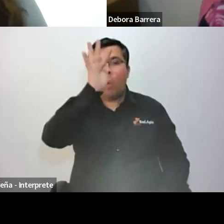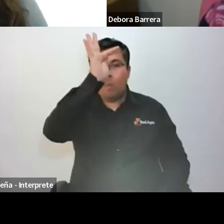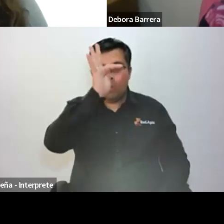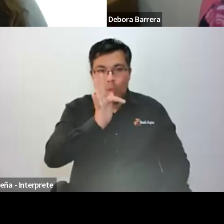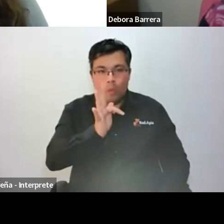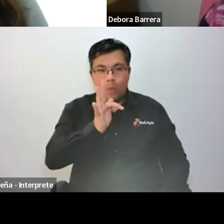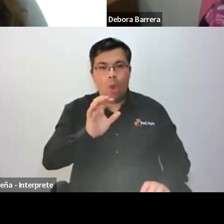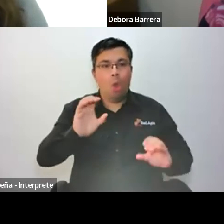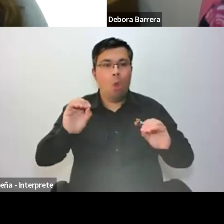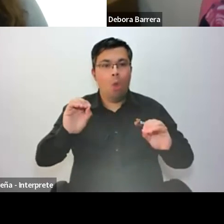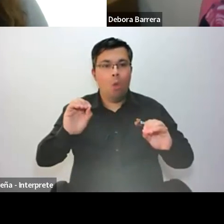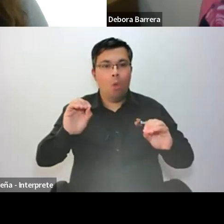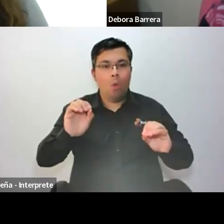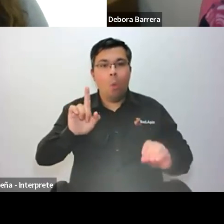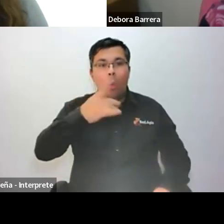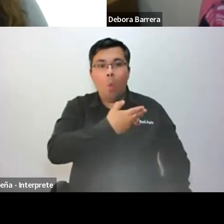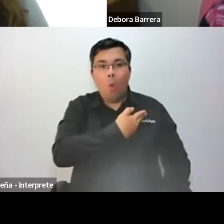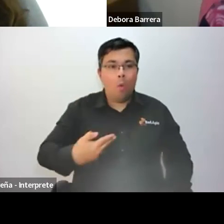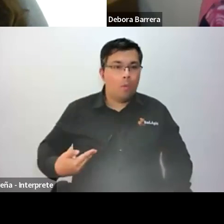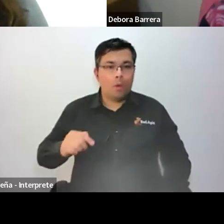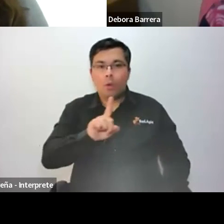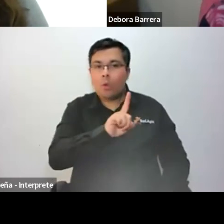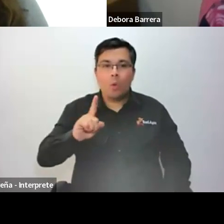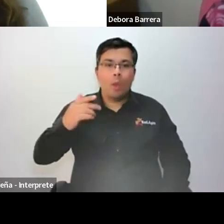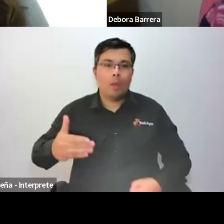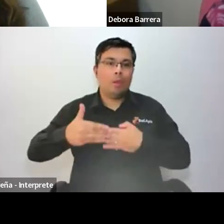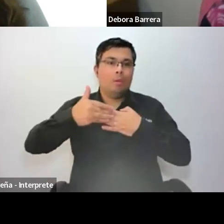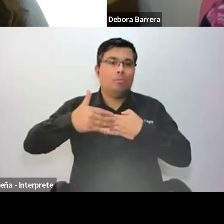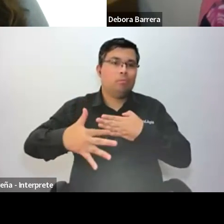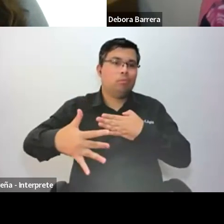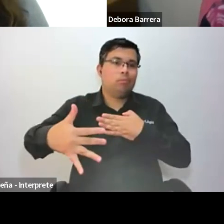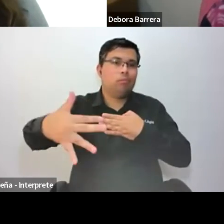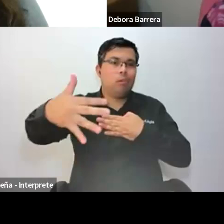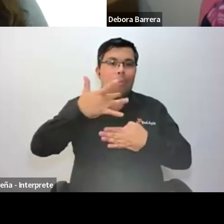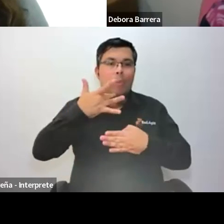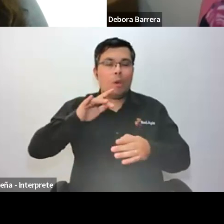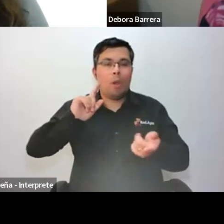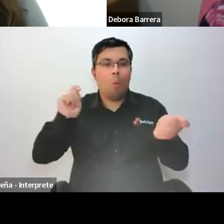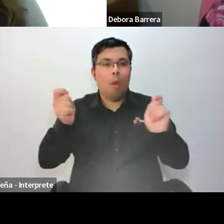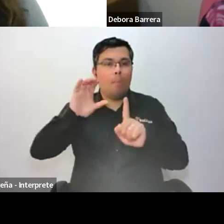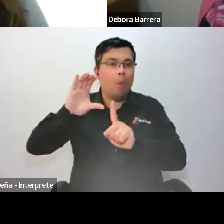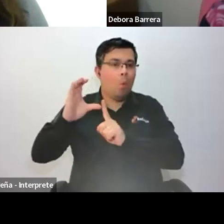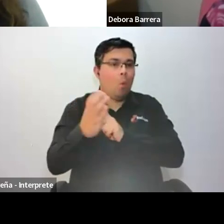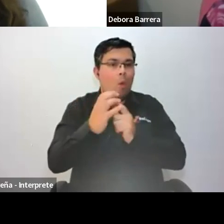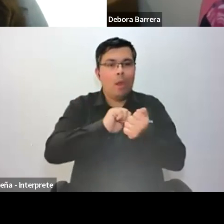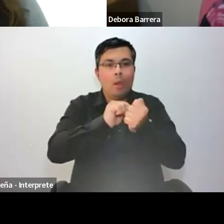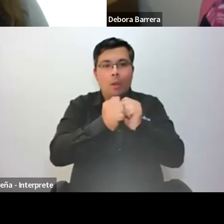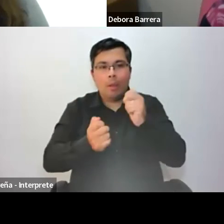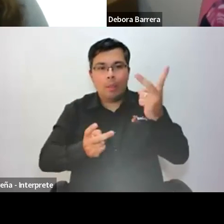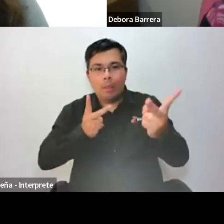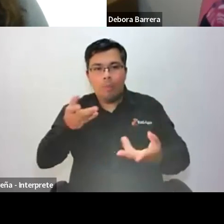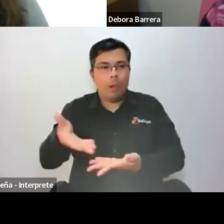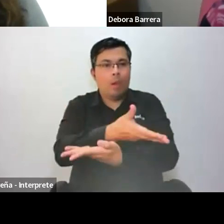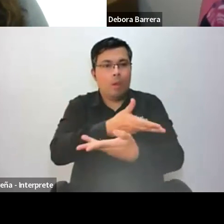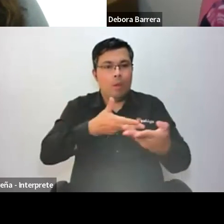un gobierno. Esto es a largo plazo porque es un cambio cultural, es una transformación, una forma de ver la convivencia y el bienestar